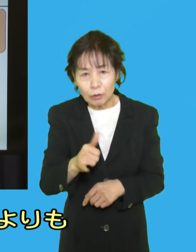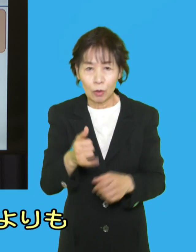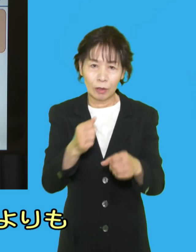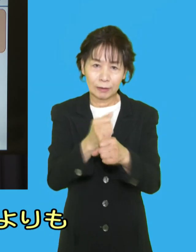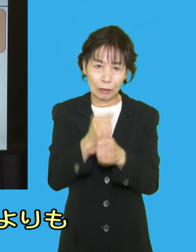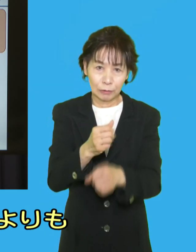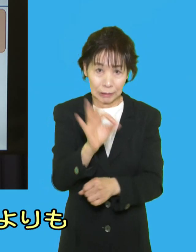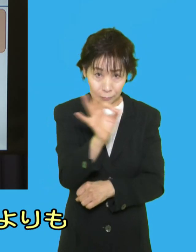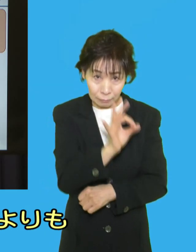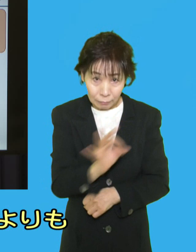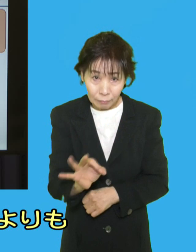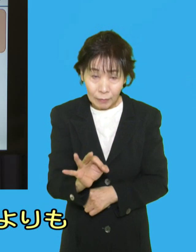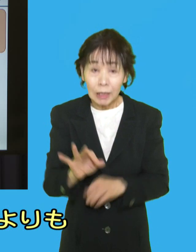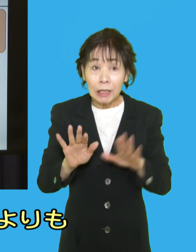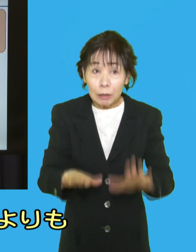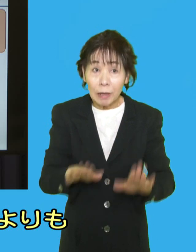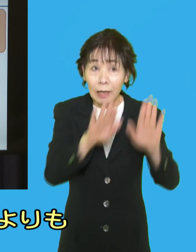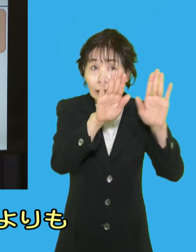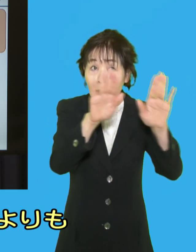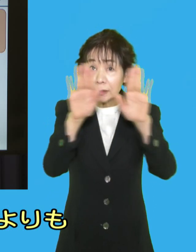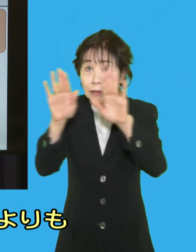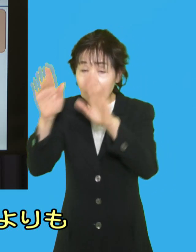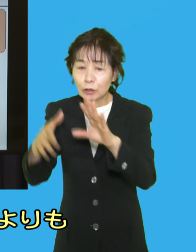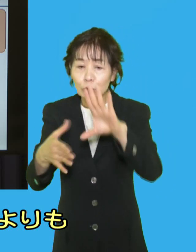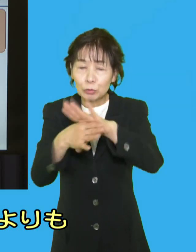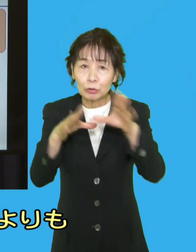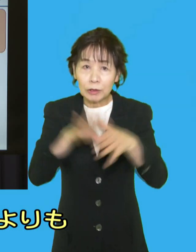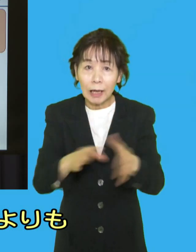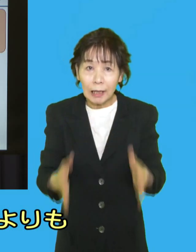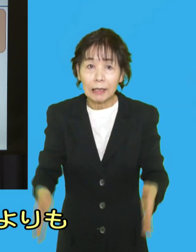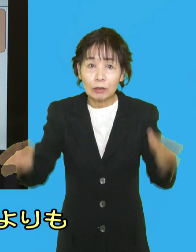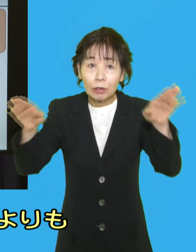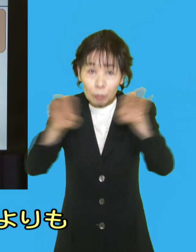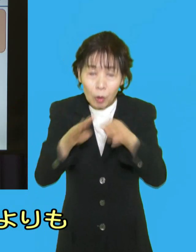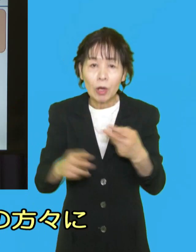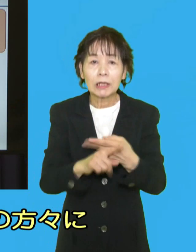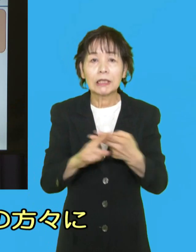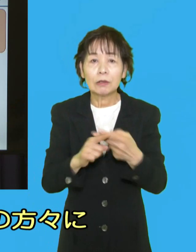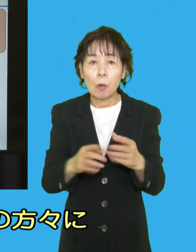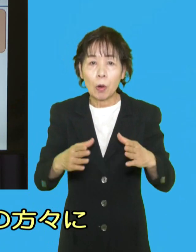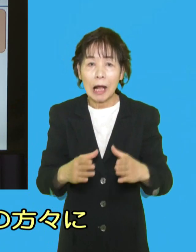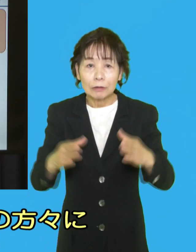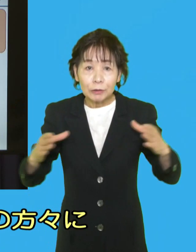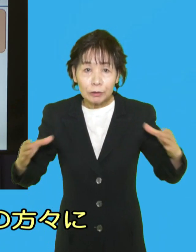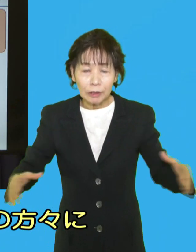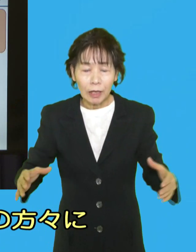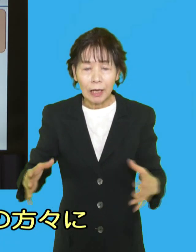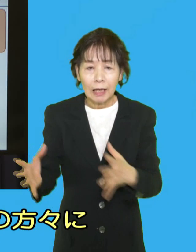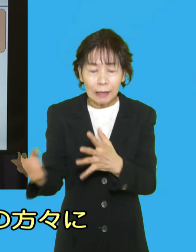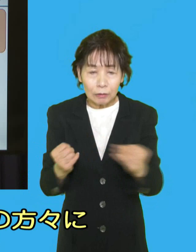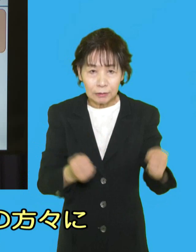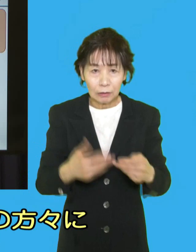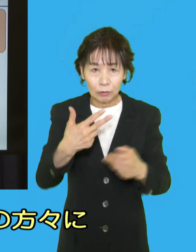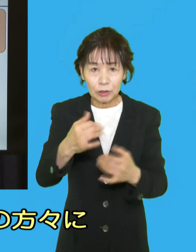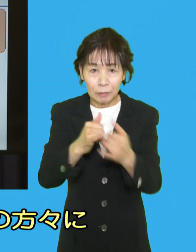あ、今展示している文化館よりも、まあ、機能拡充をしてですね、多くの市民の方、来訪者の方々に親しんでいただきたいな